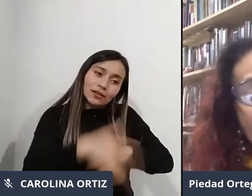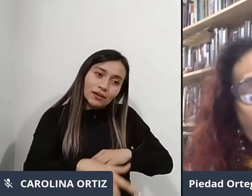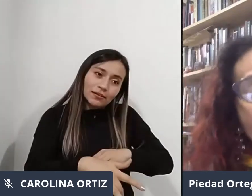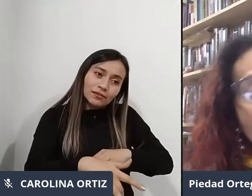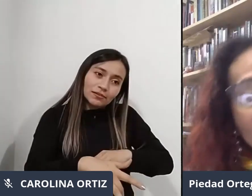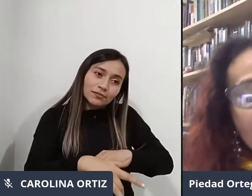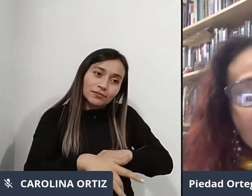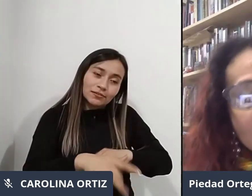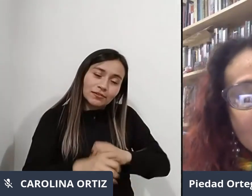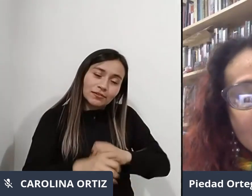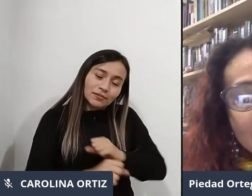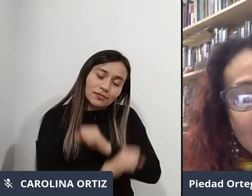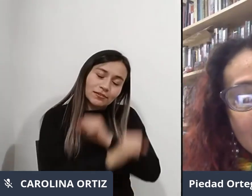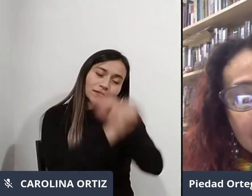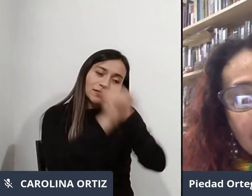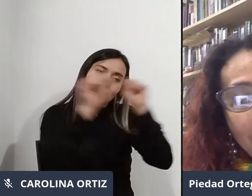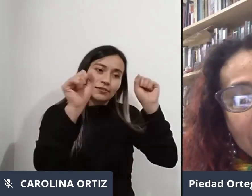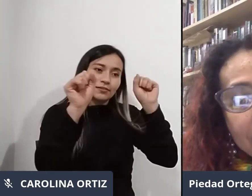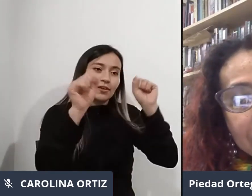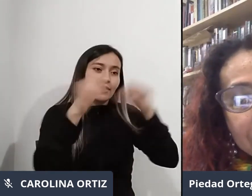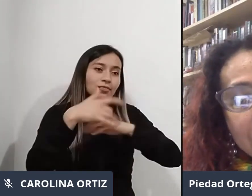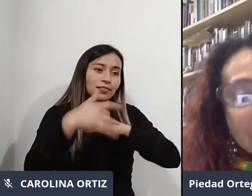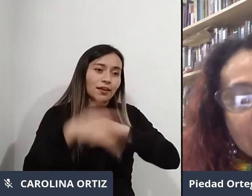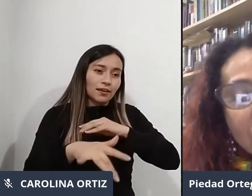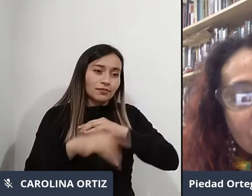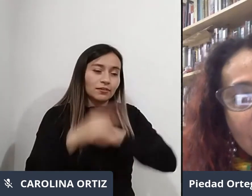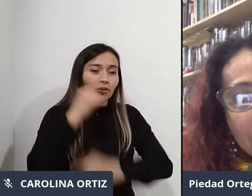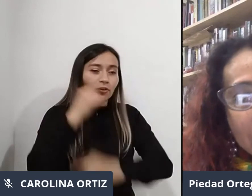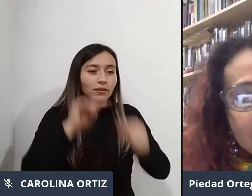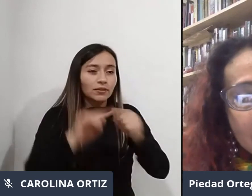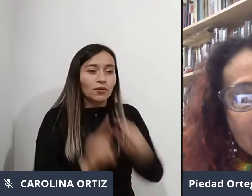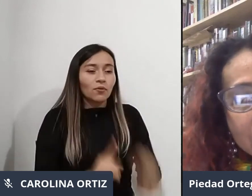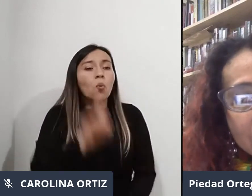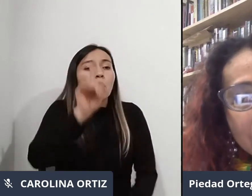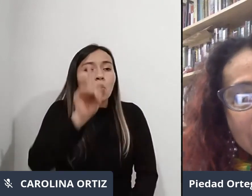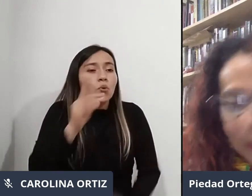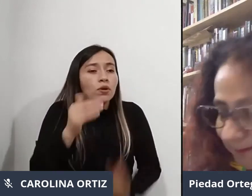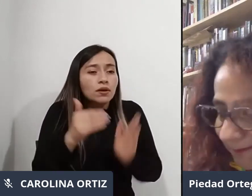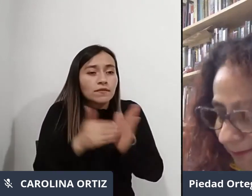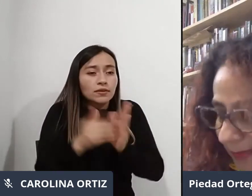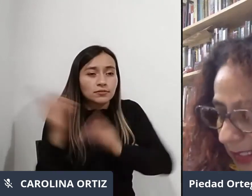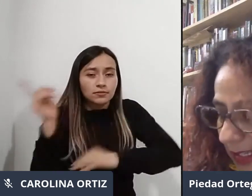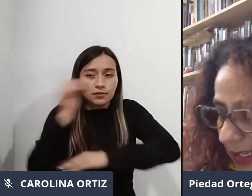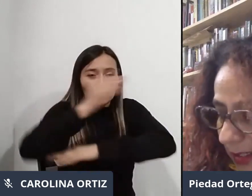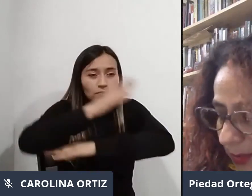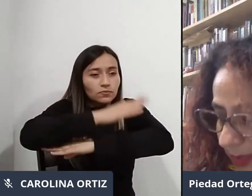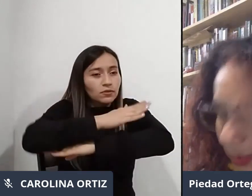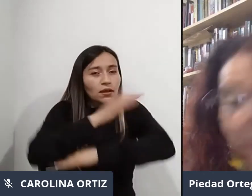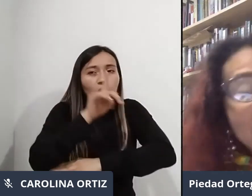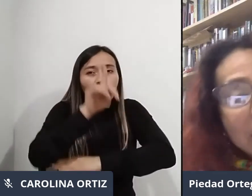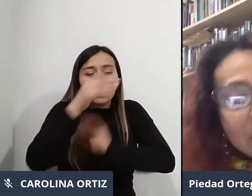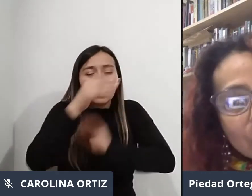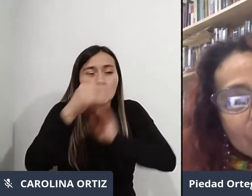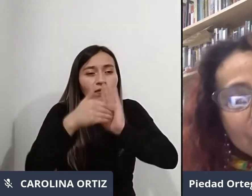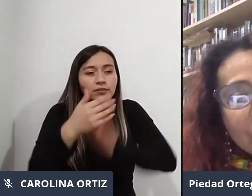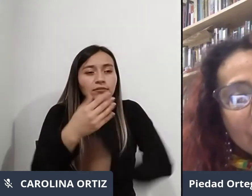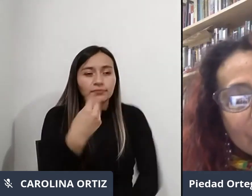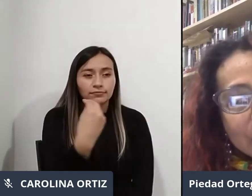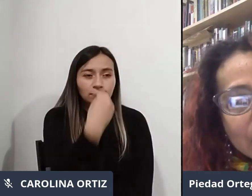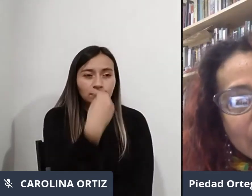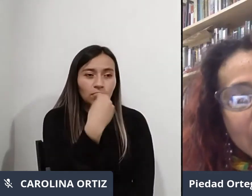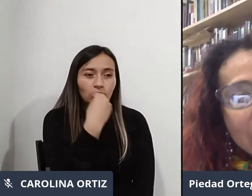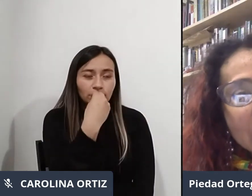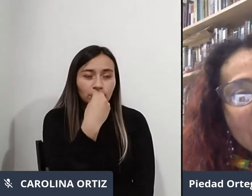comer una sola vez al día. Ese es el rostro de la pandemia en este país, como seguramente es el rostro de